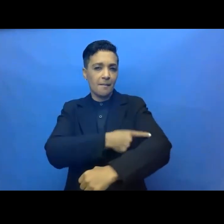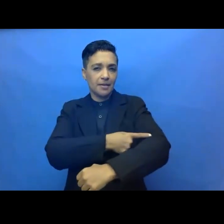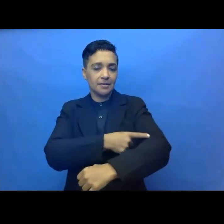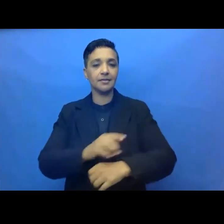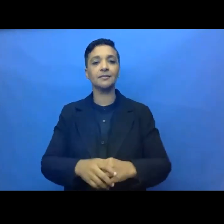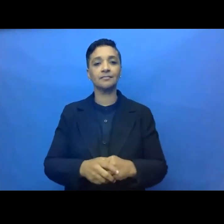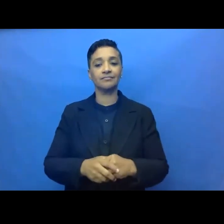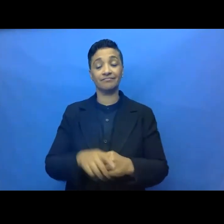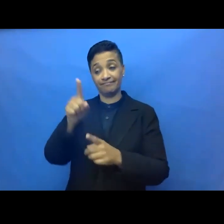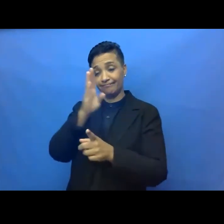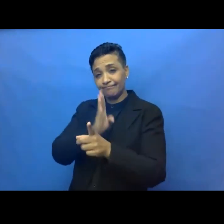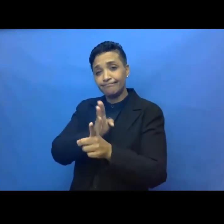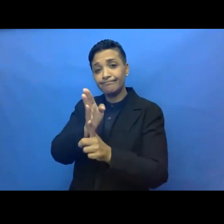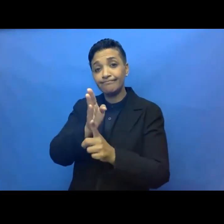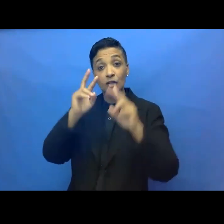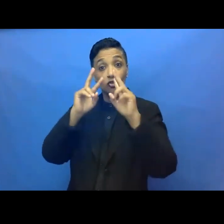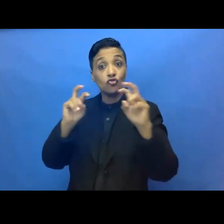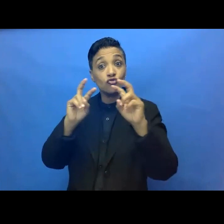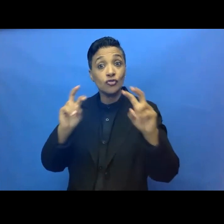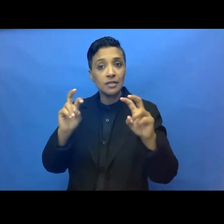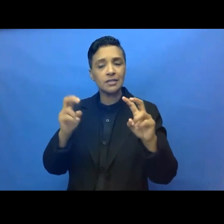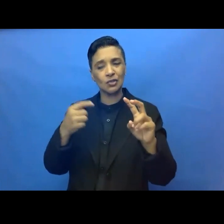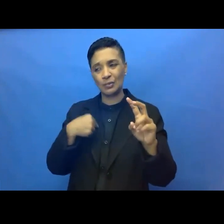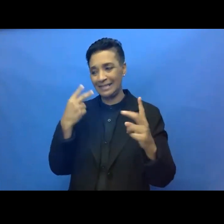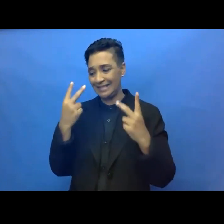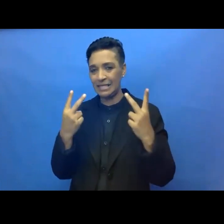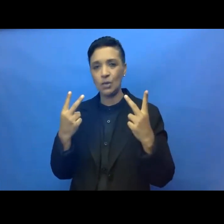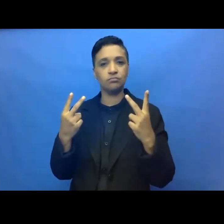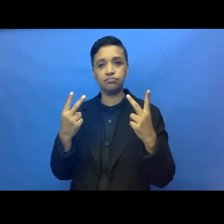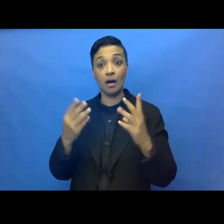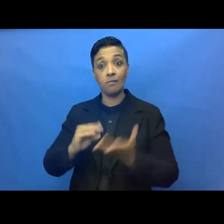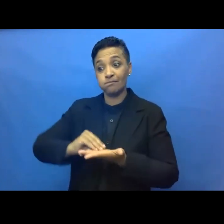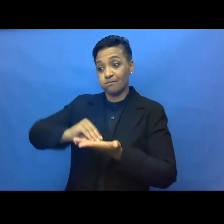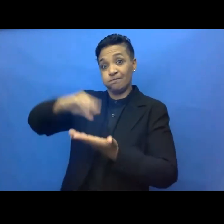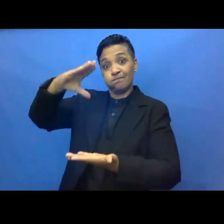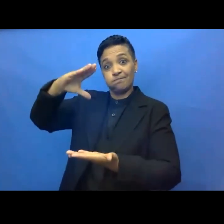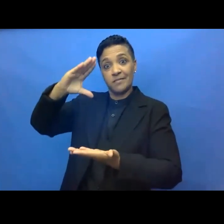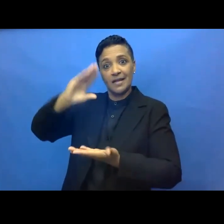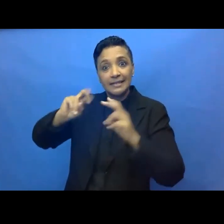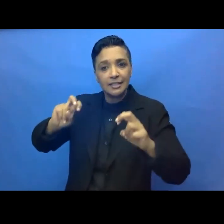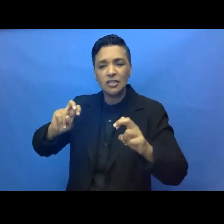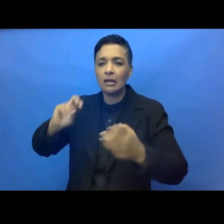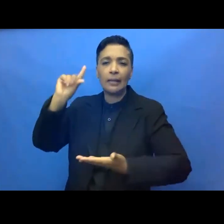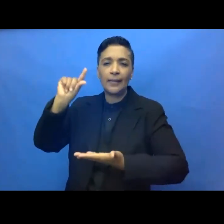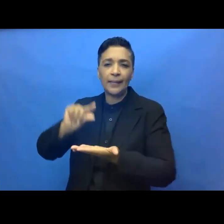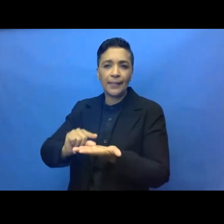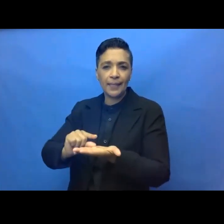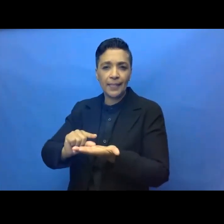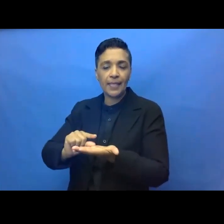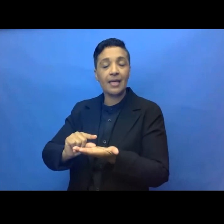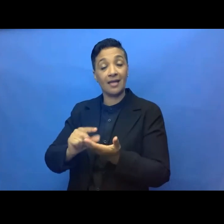la capacité en matière des données. Nous voyons beaucoup de faiblesses